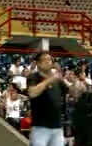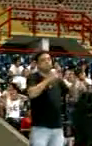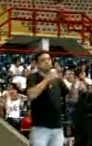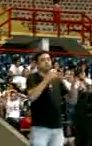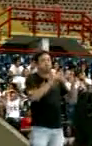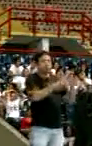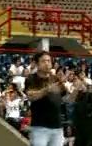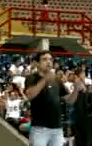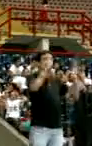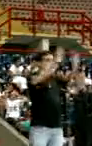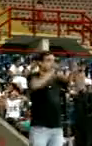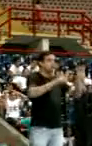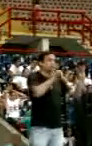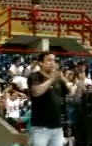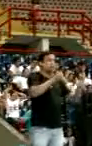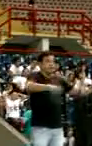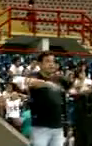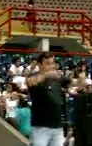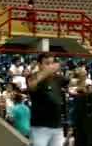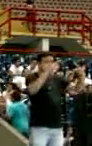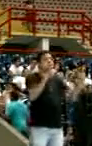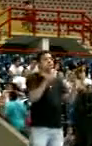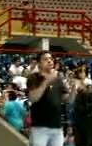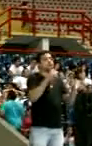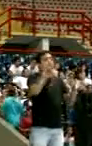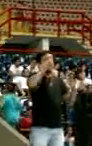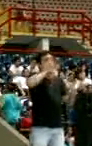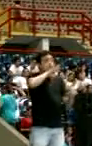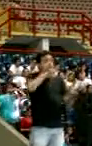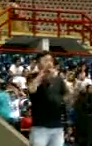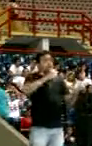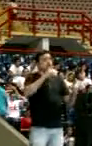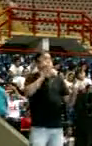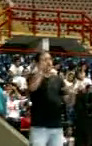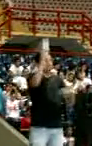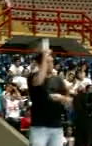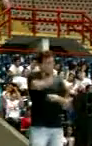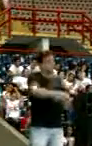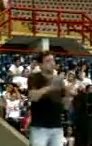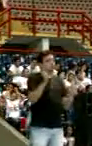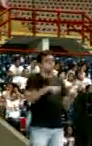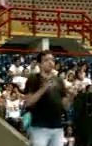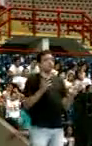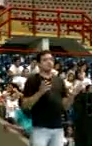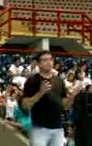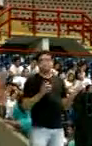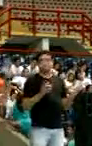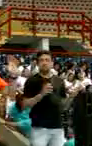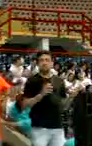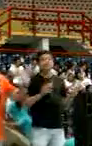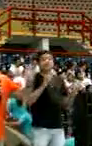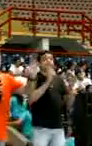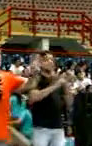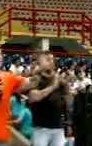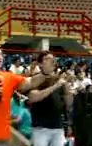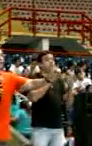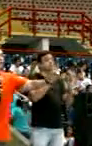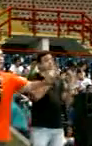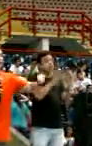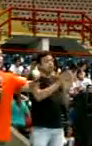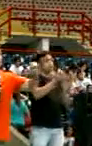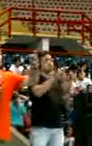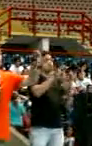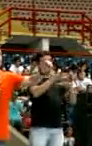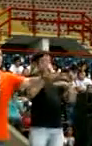doença, inverno, guerra. Mas nada que está tão ruim não possa ficar pior. A influência